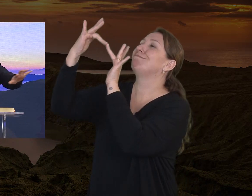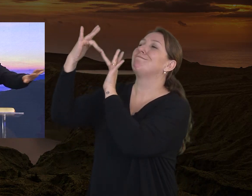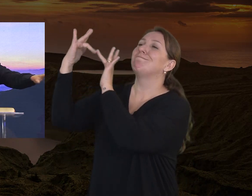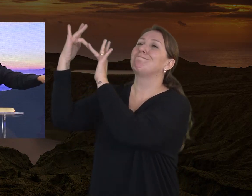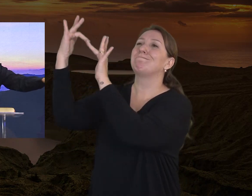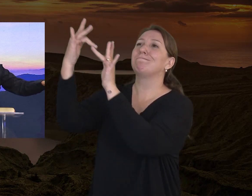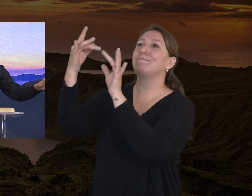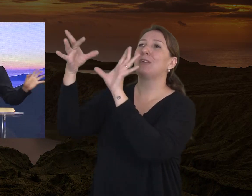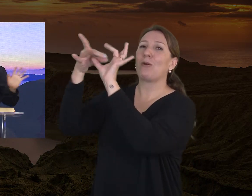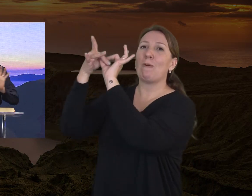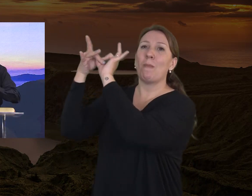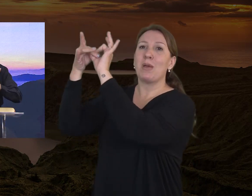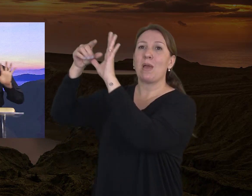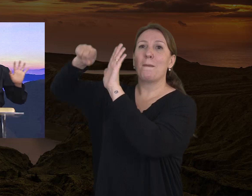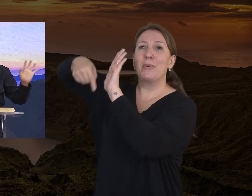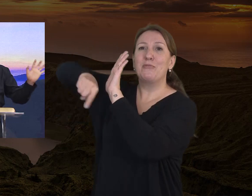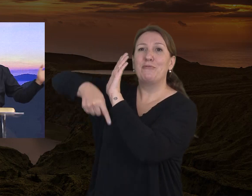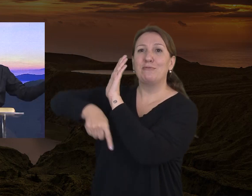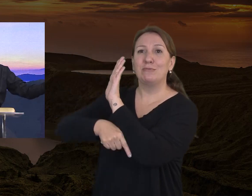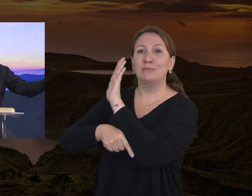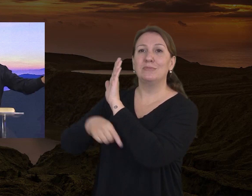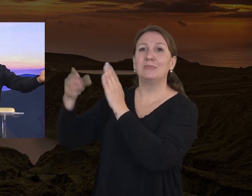de